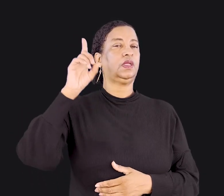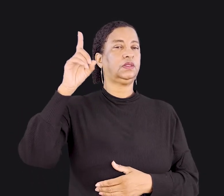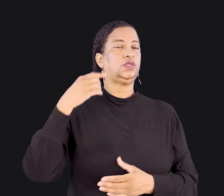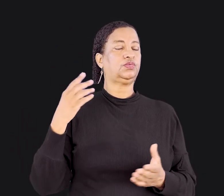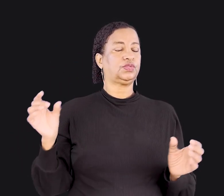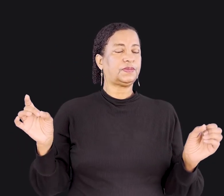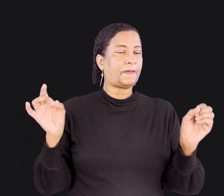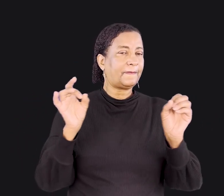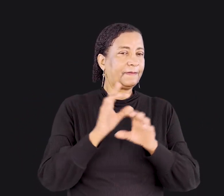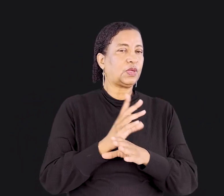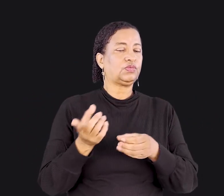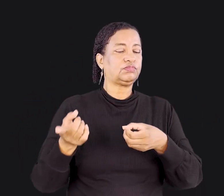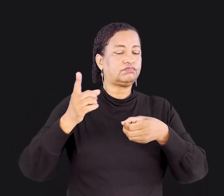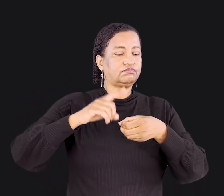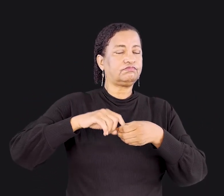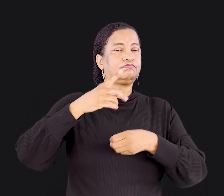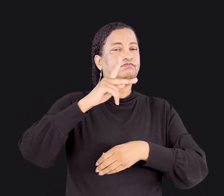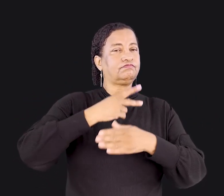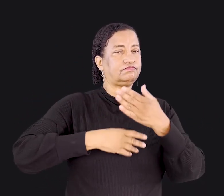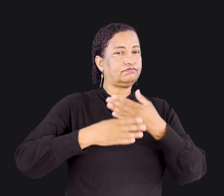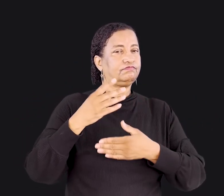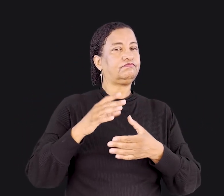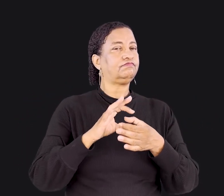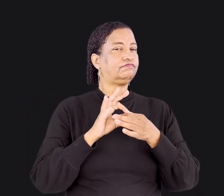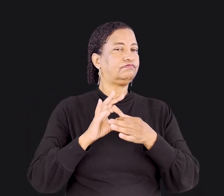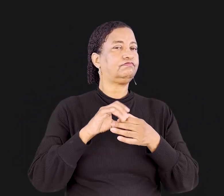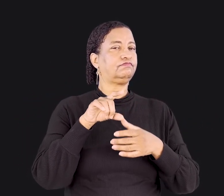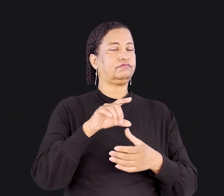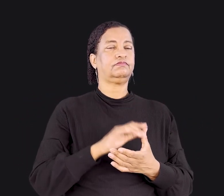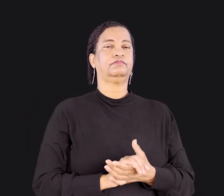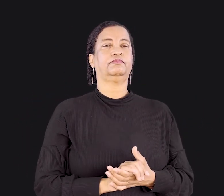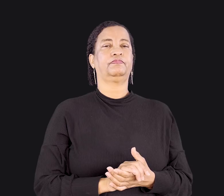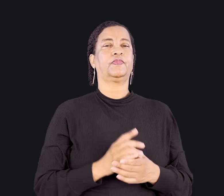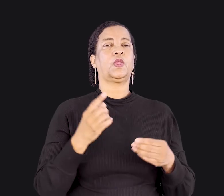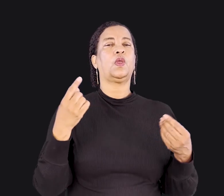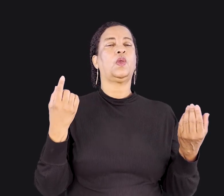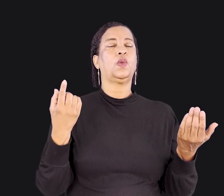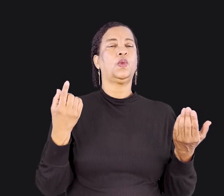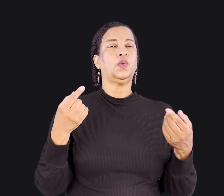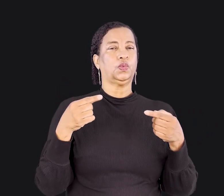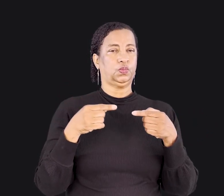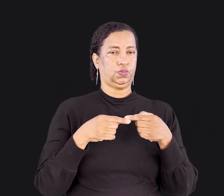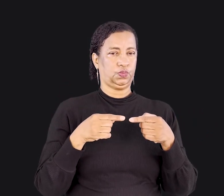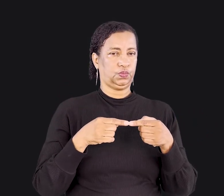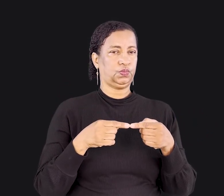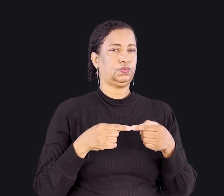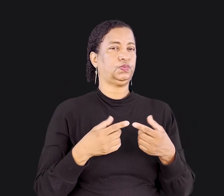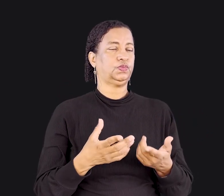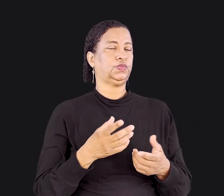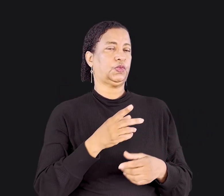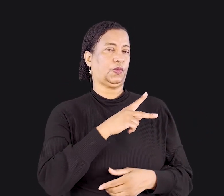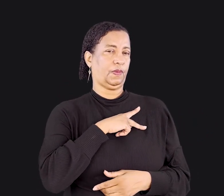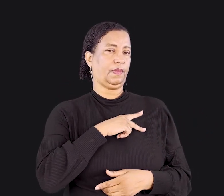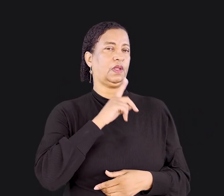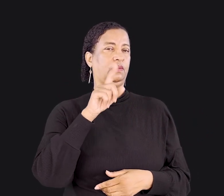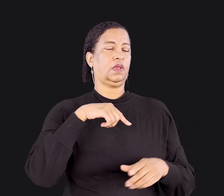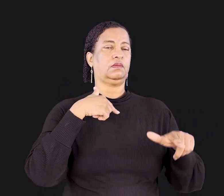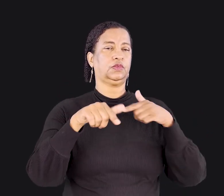está pronto para se reconciliar com você. De acordo com o apóstolo Paulo, esta é a tarefa do